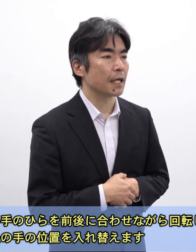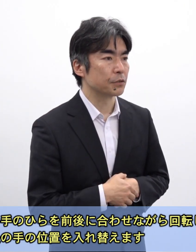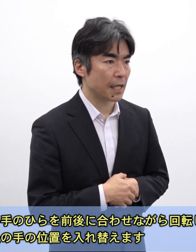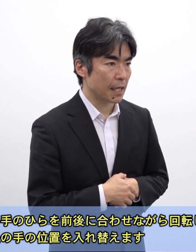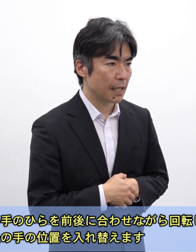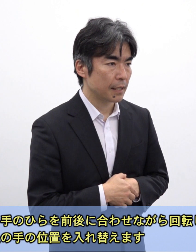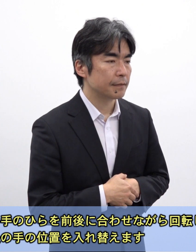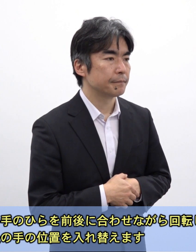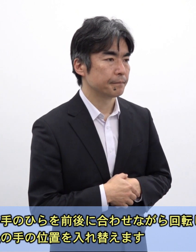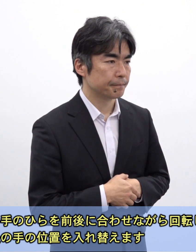桜。